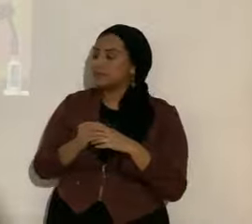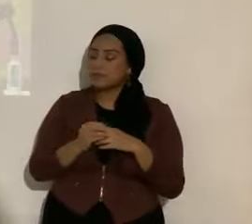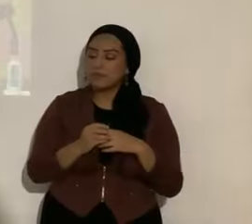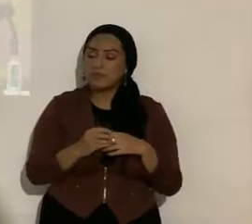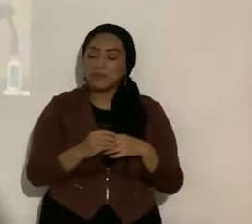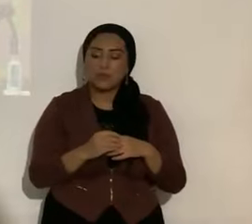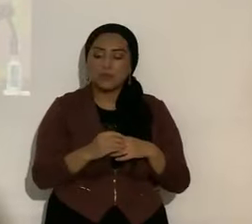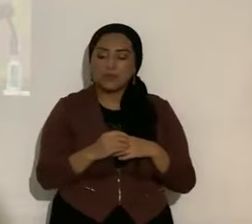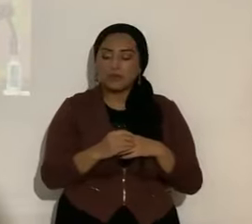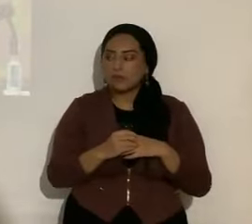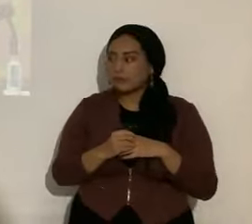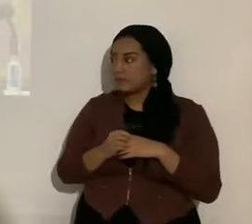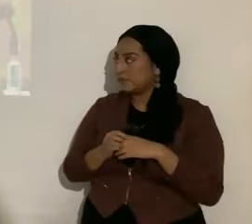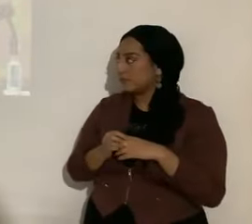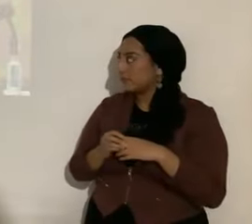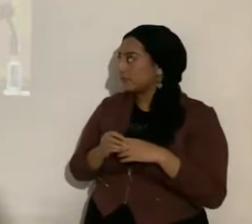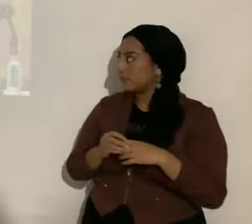Sin embargo,